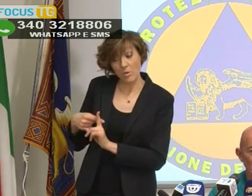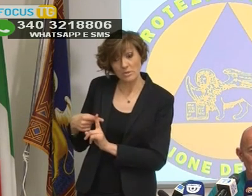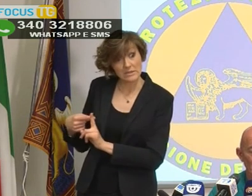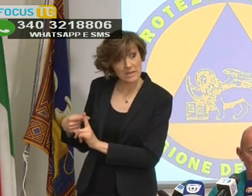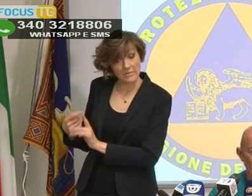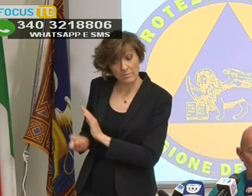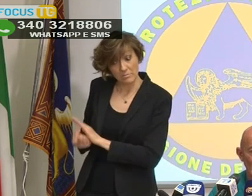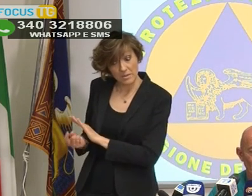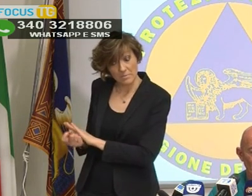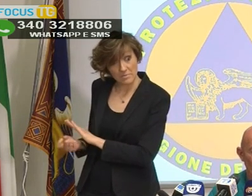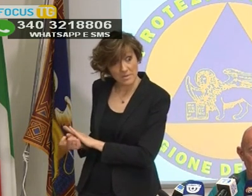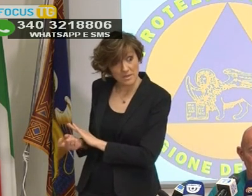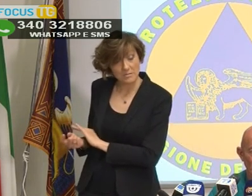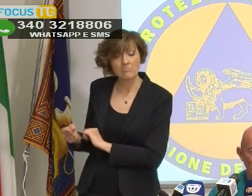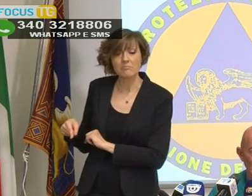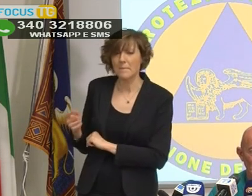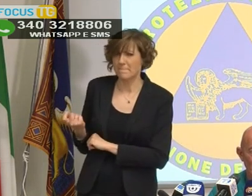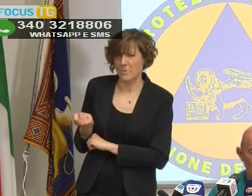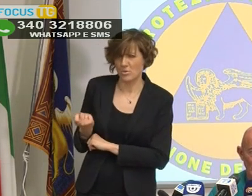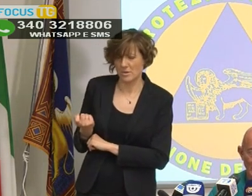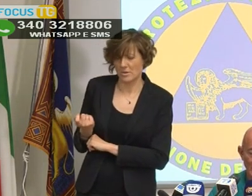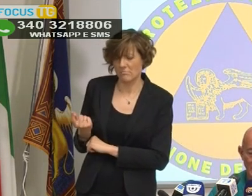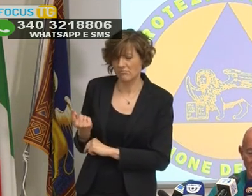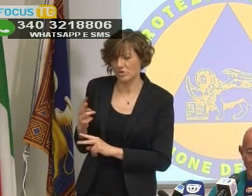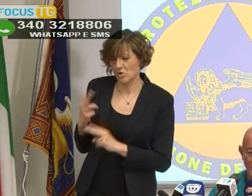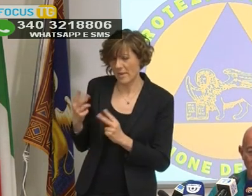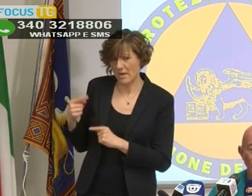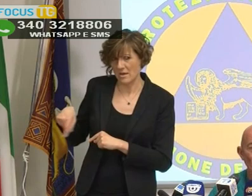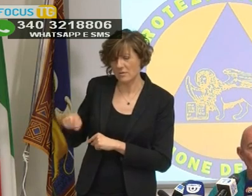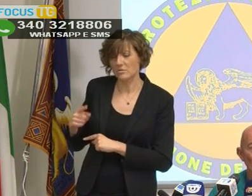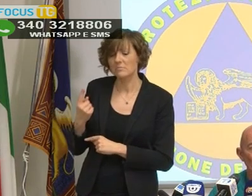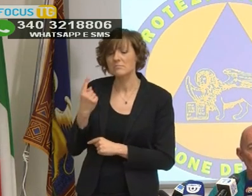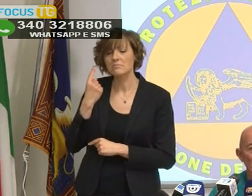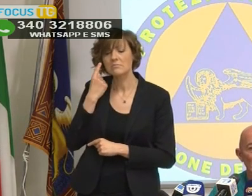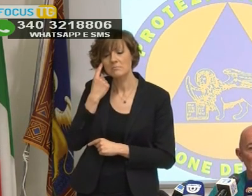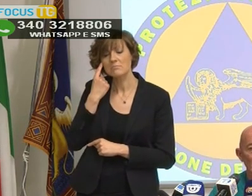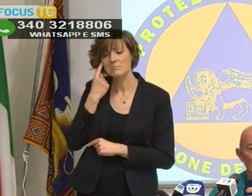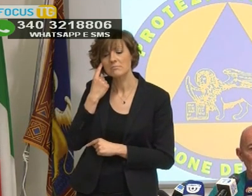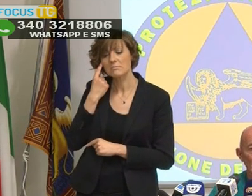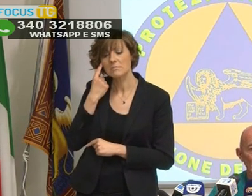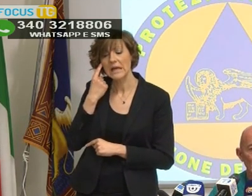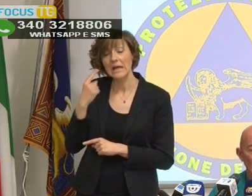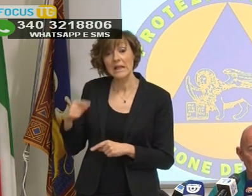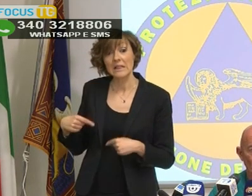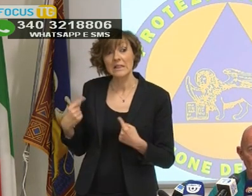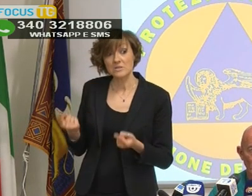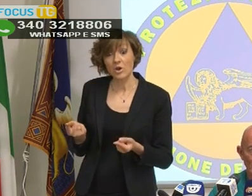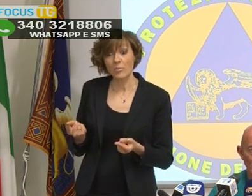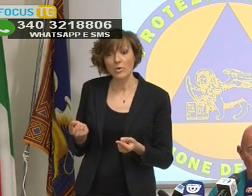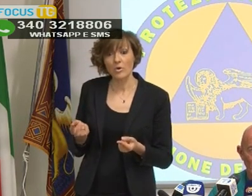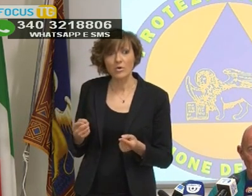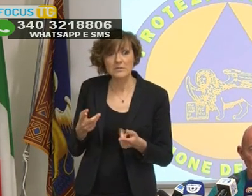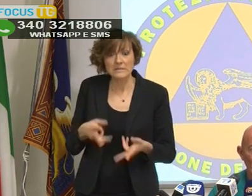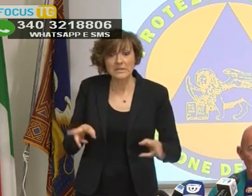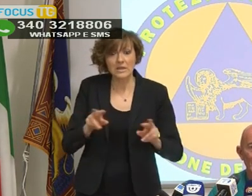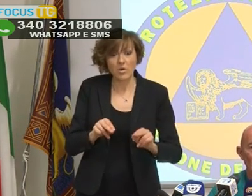abbiamo trovato, quei pochissimi casi positivi che abbiamo trovato al pronto soccorso, si sono confermati